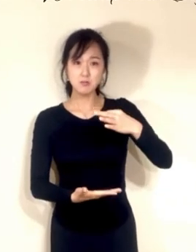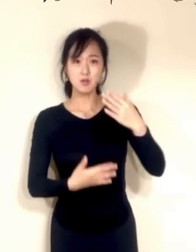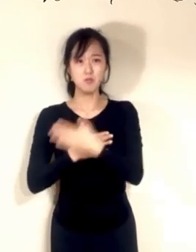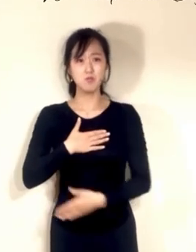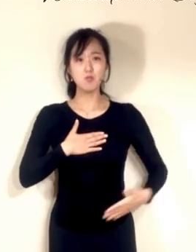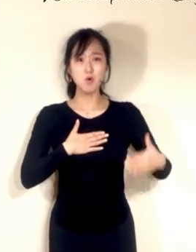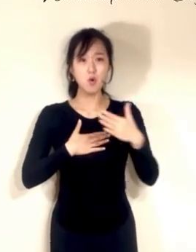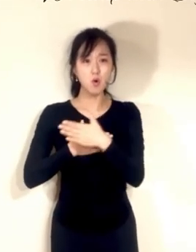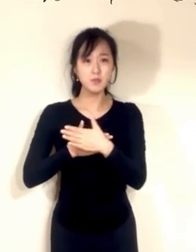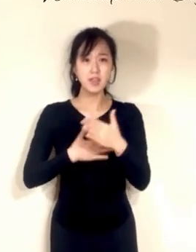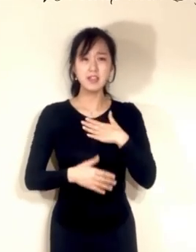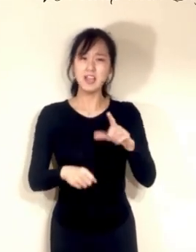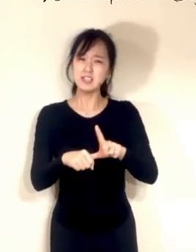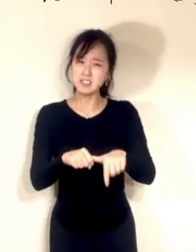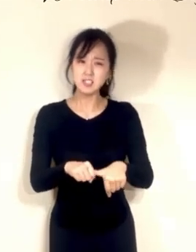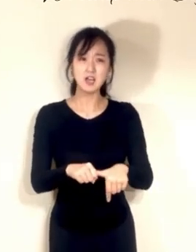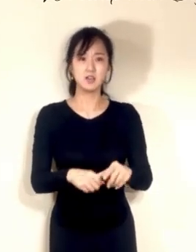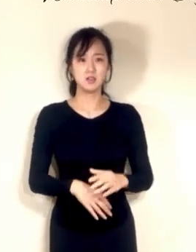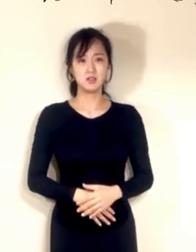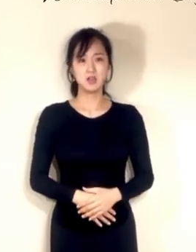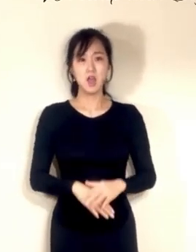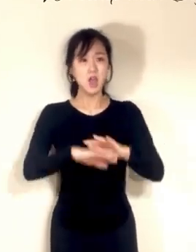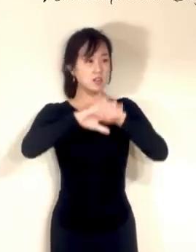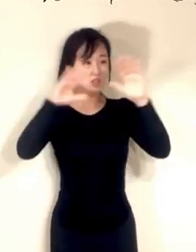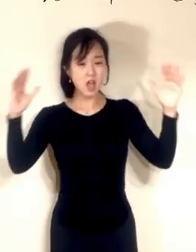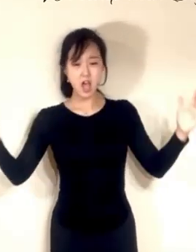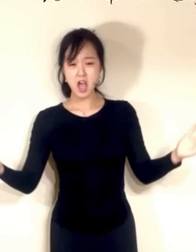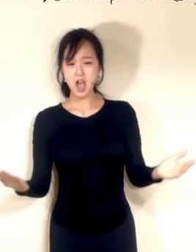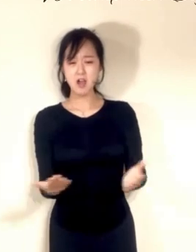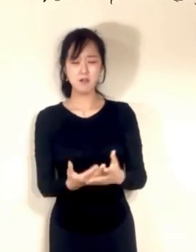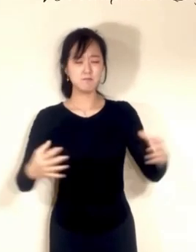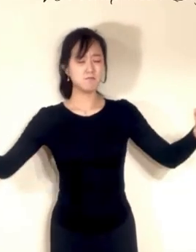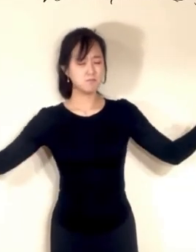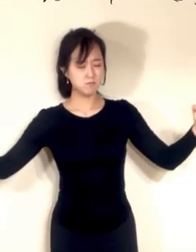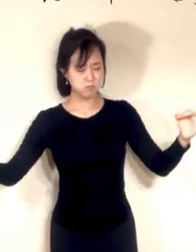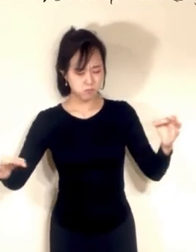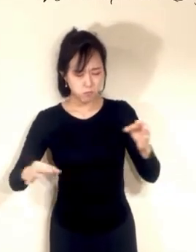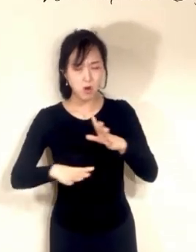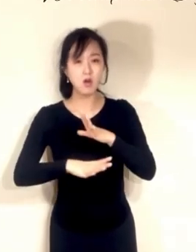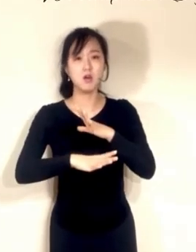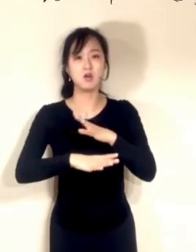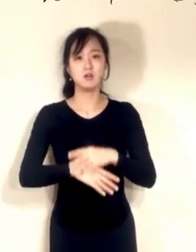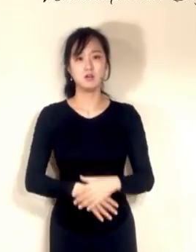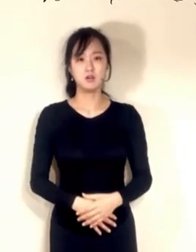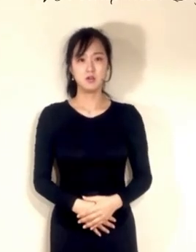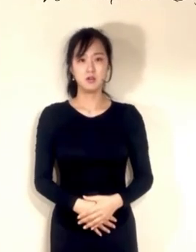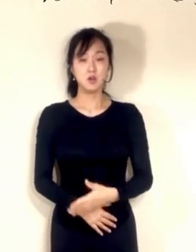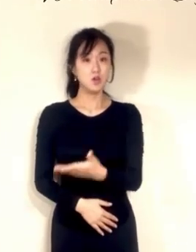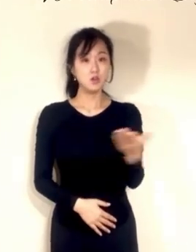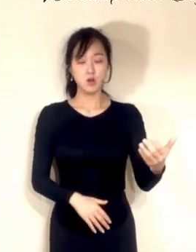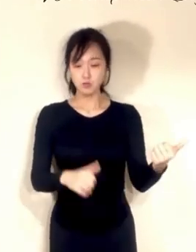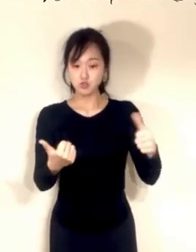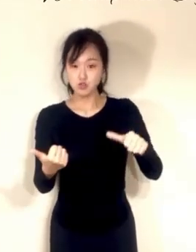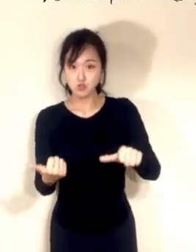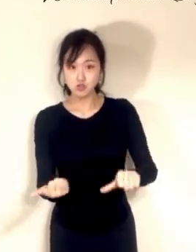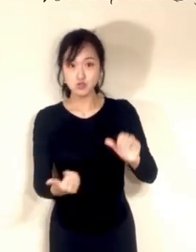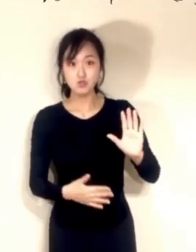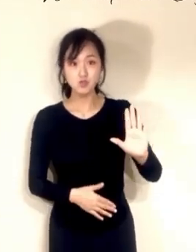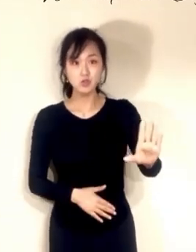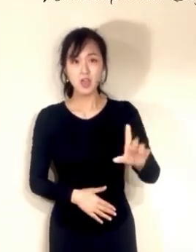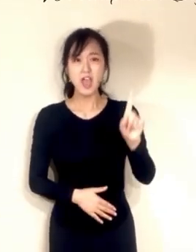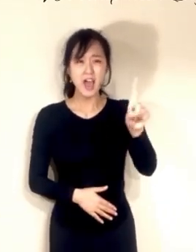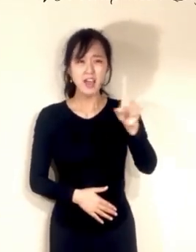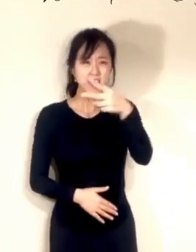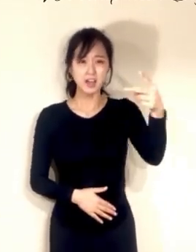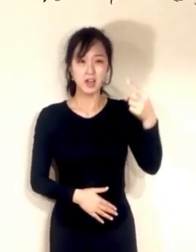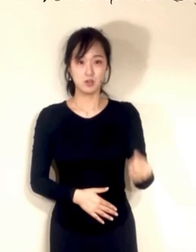우리의 재물, 내 몸, 내 시간 다 사라지고 없어질 것들입니다. 여러분, 죽어서